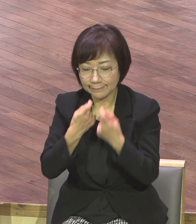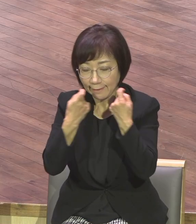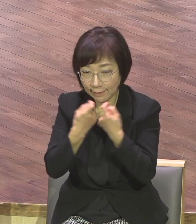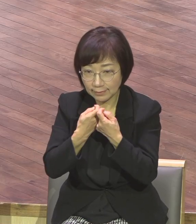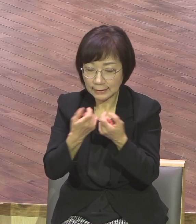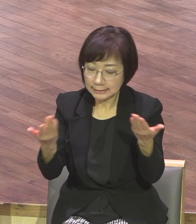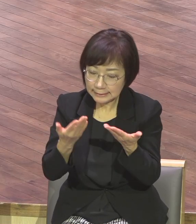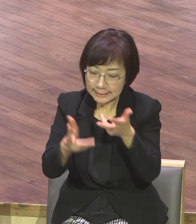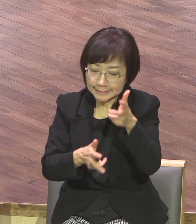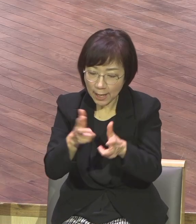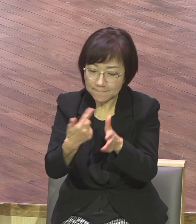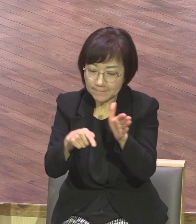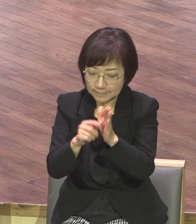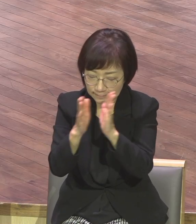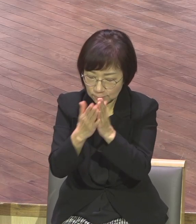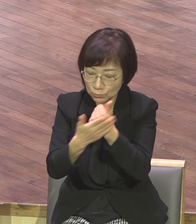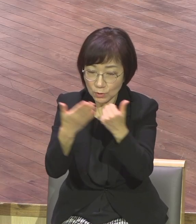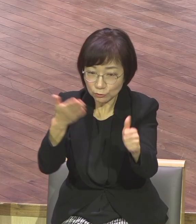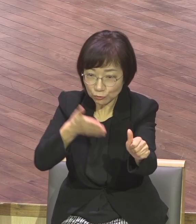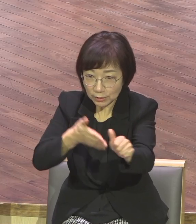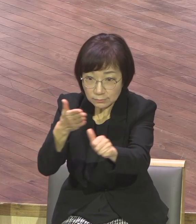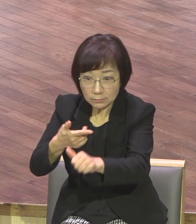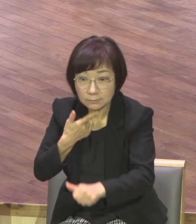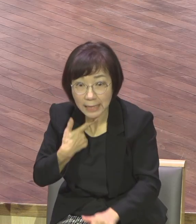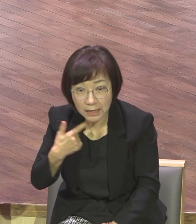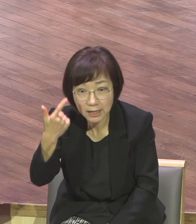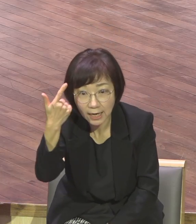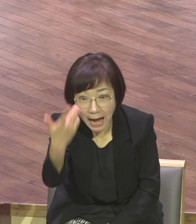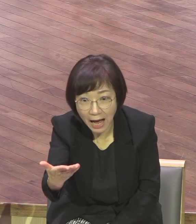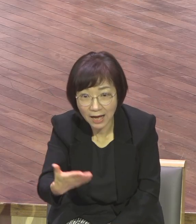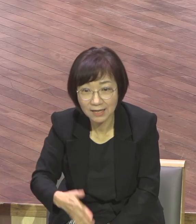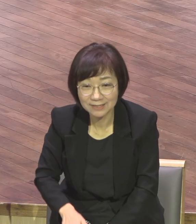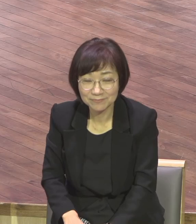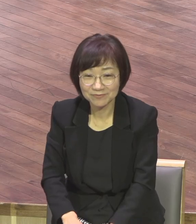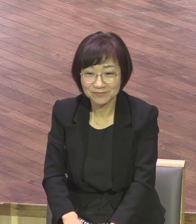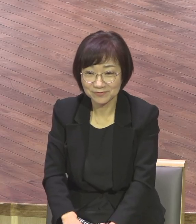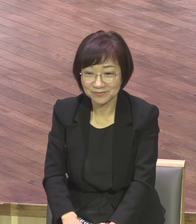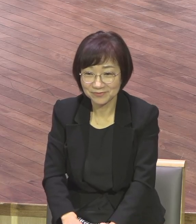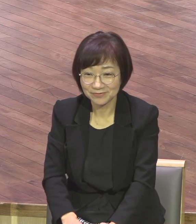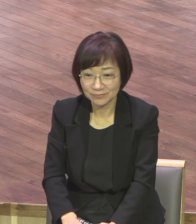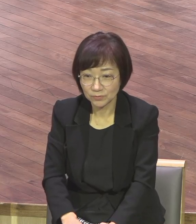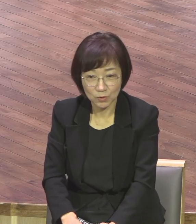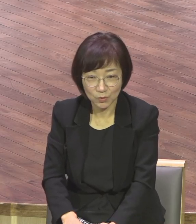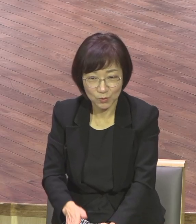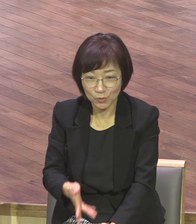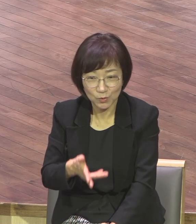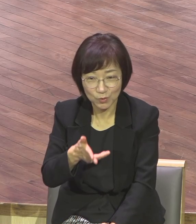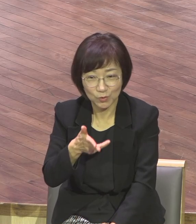기도, 중보 기도 요청이 얼마나 어마어마한가를 바울이 요청하고 있는데 지금.